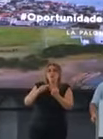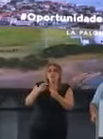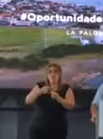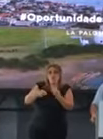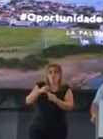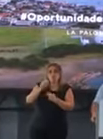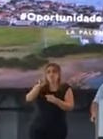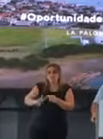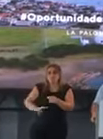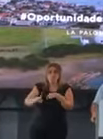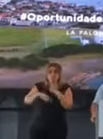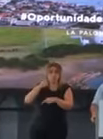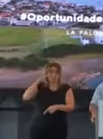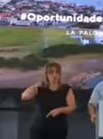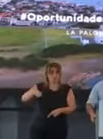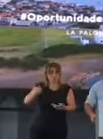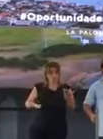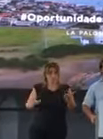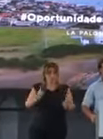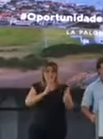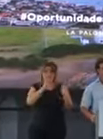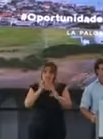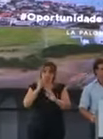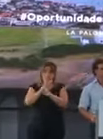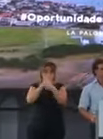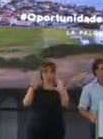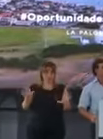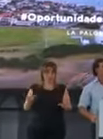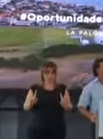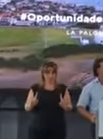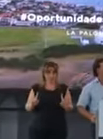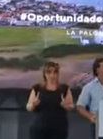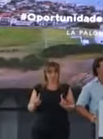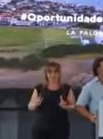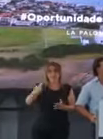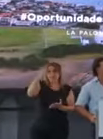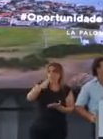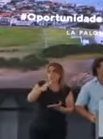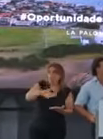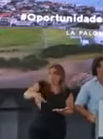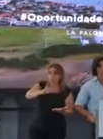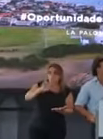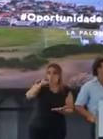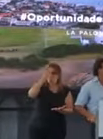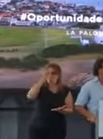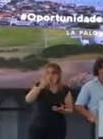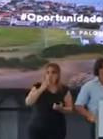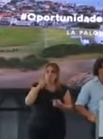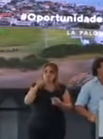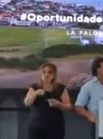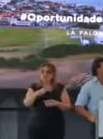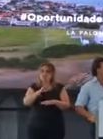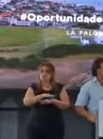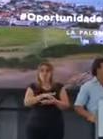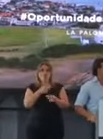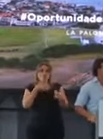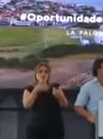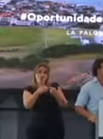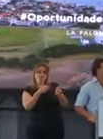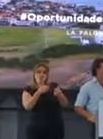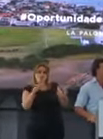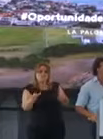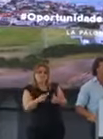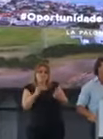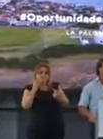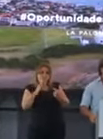después fueron a la justicia. Hay que decirlo bien claro, el pueblo uruguayo es rehén de los negocios que